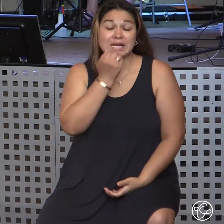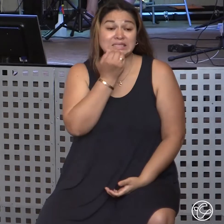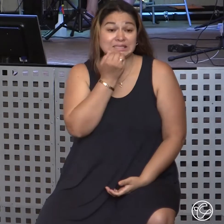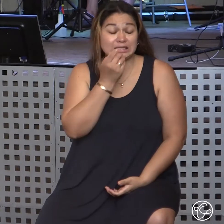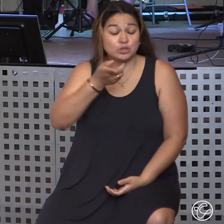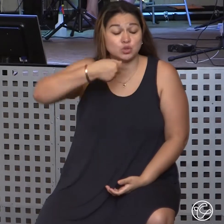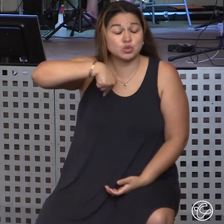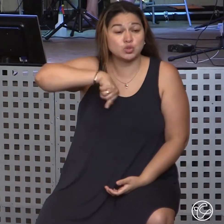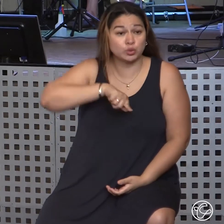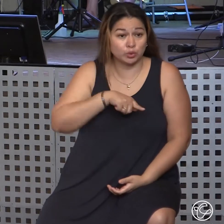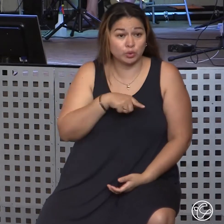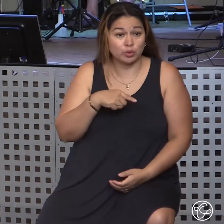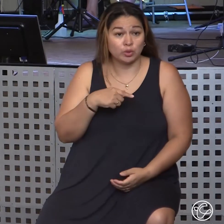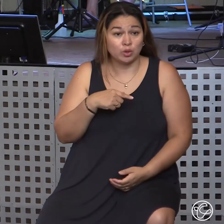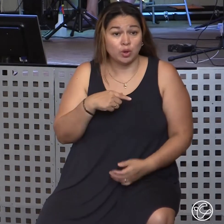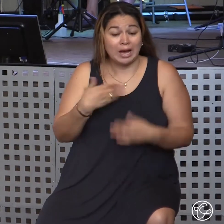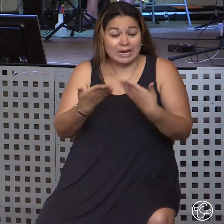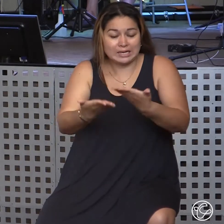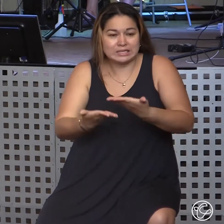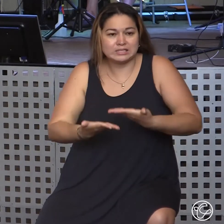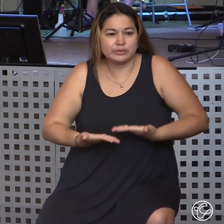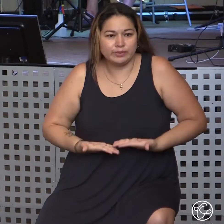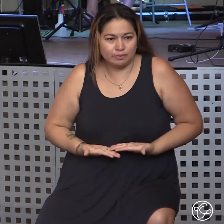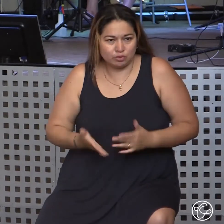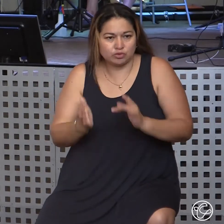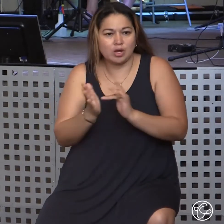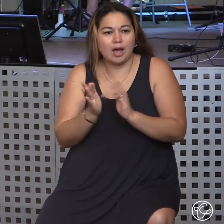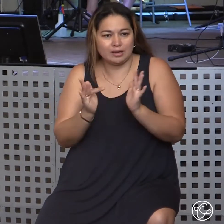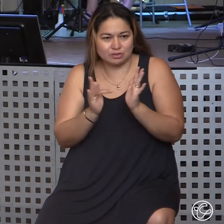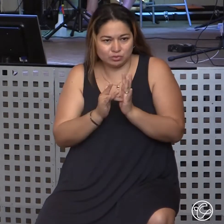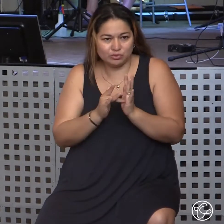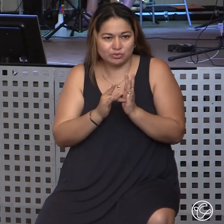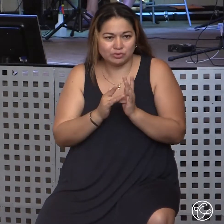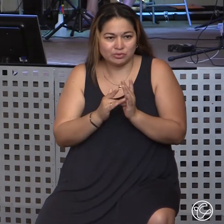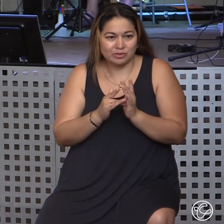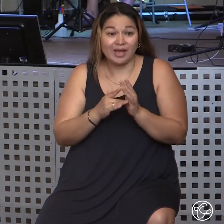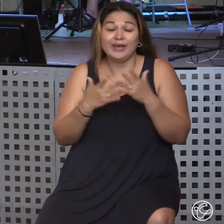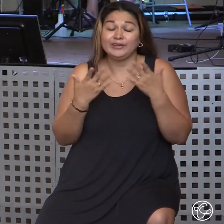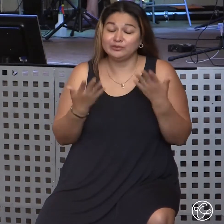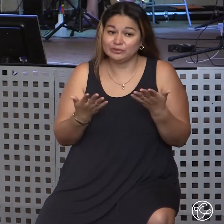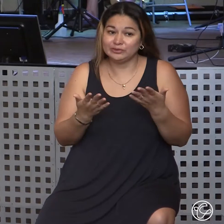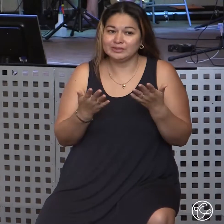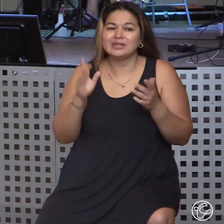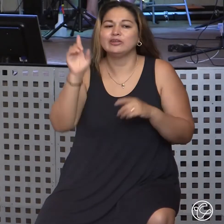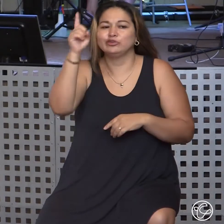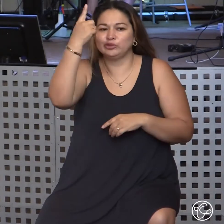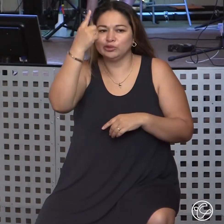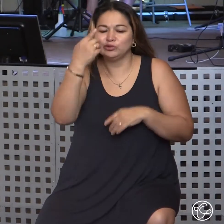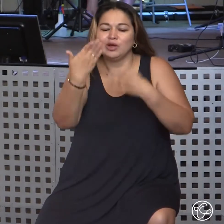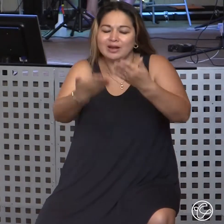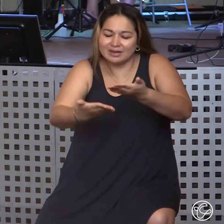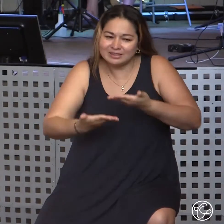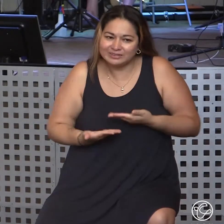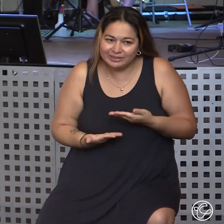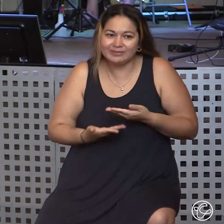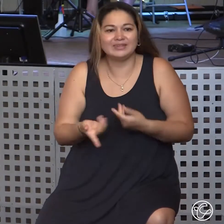me recibe. El que a mí me recibe, recibe al que me